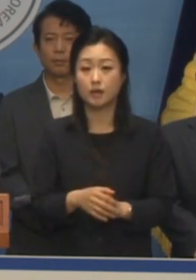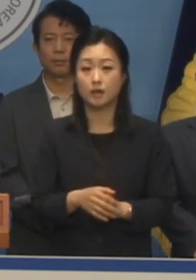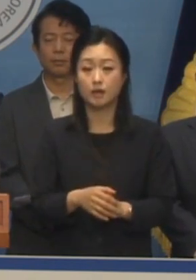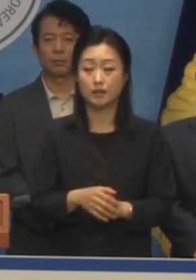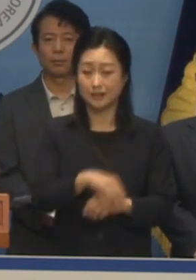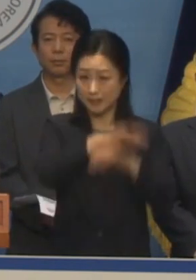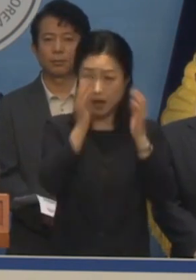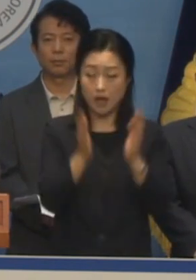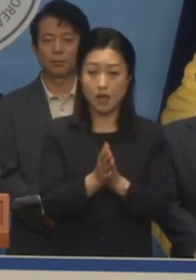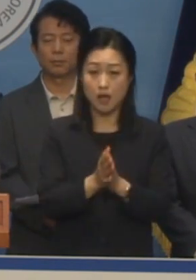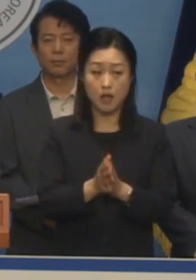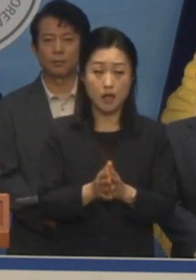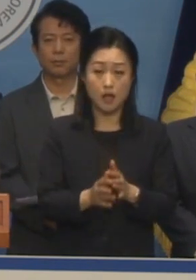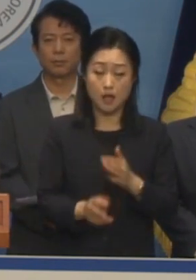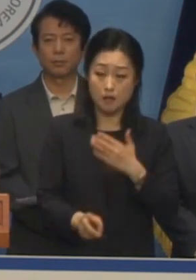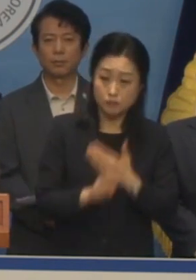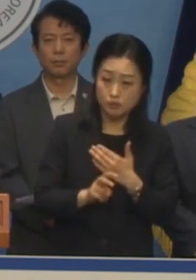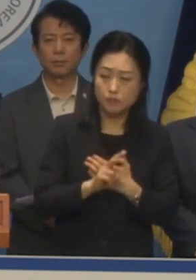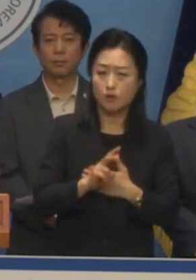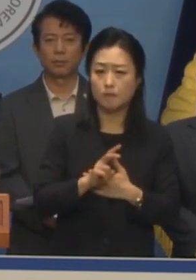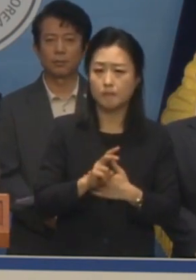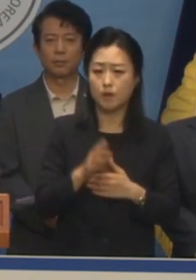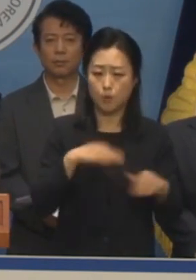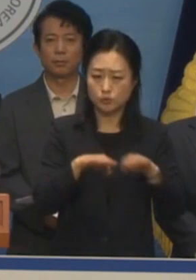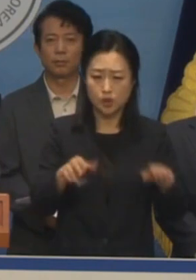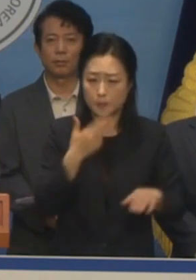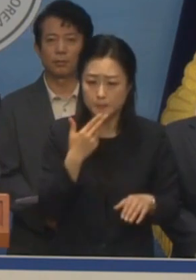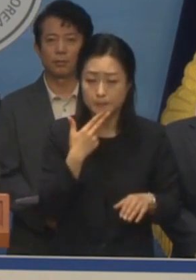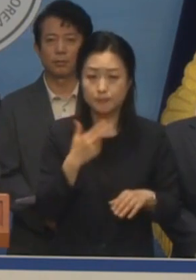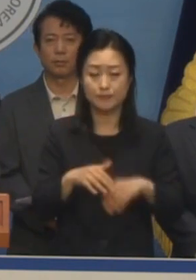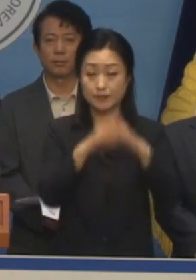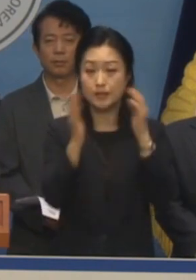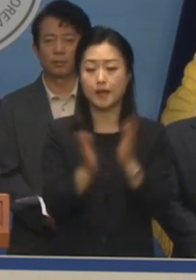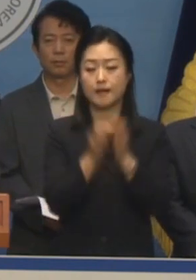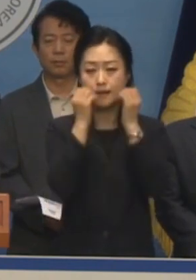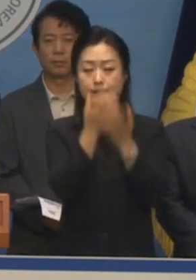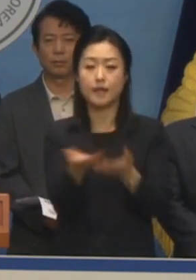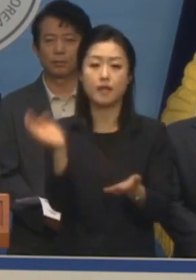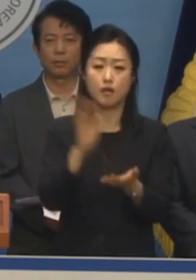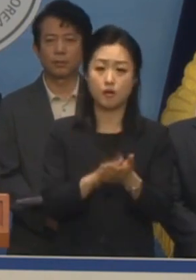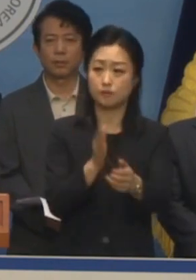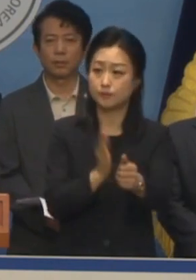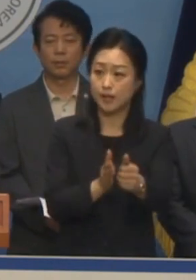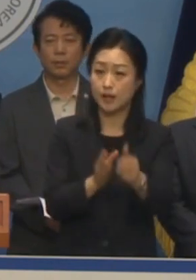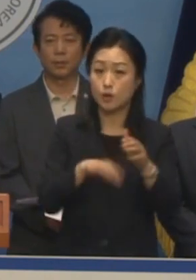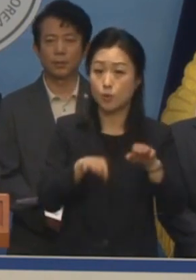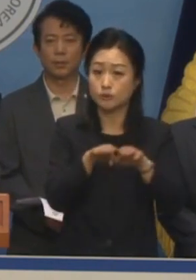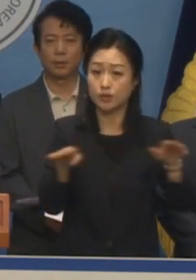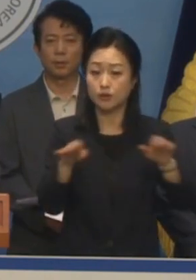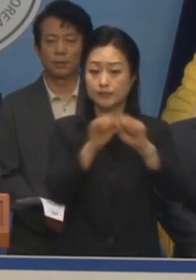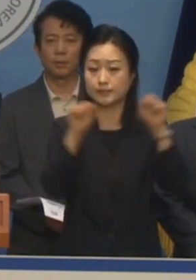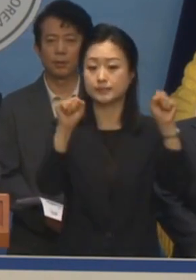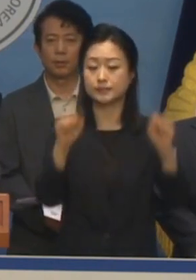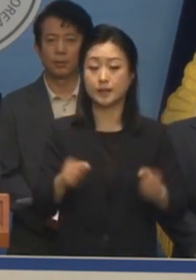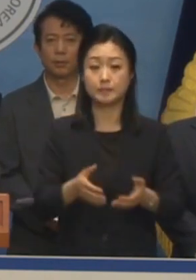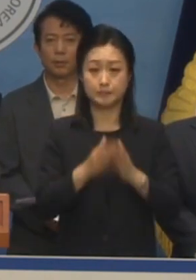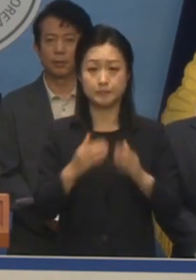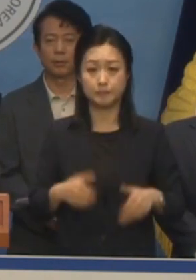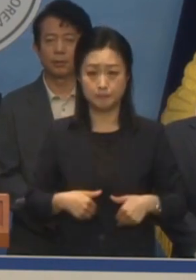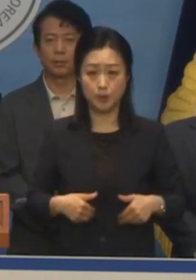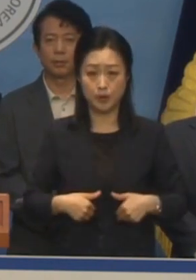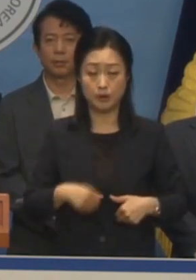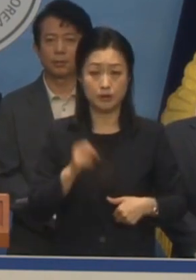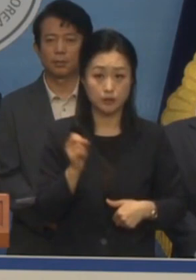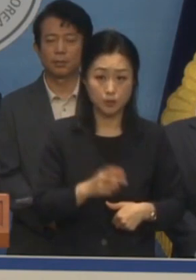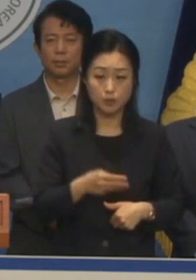구조를 포함한 각종 불공정 거래에 대한 전면적 개편을 통해 공정거래 시스템을 구축해야 합니다.